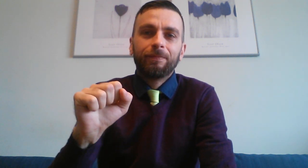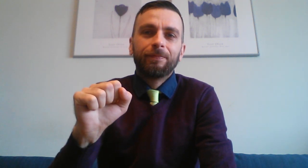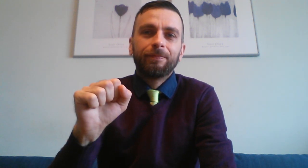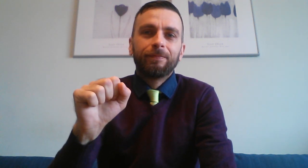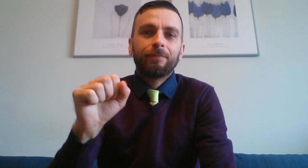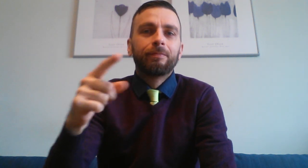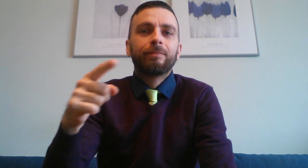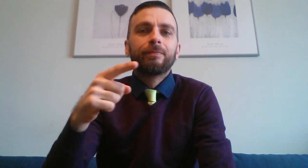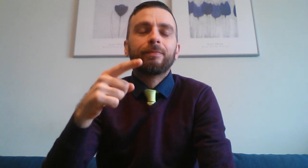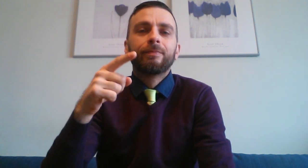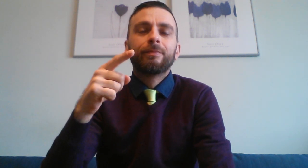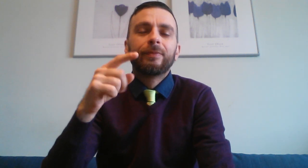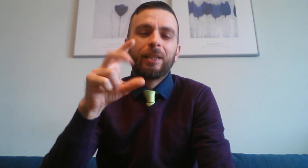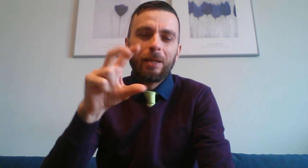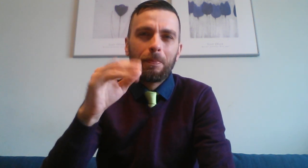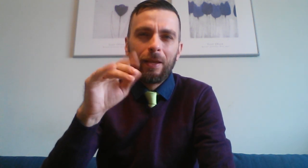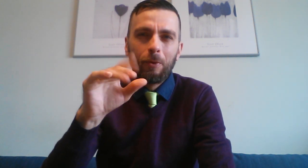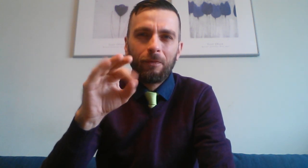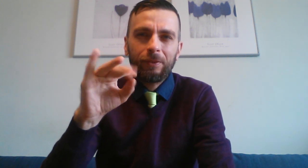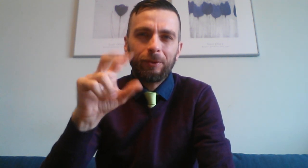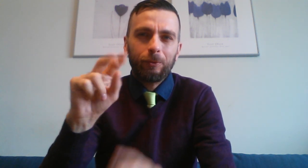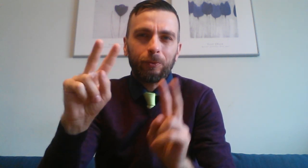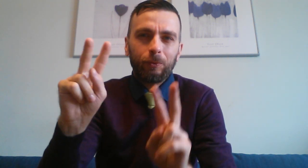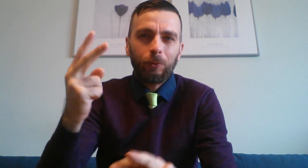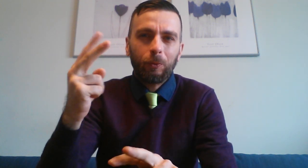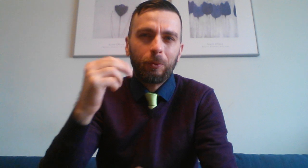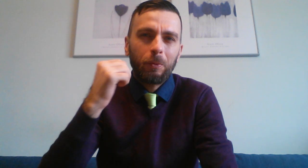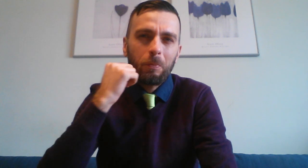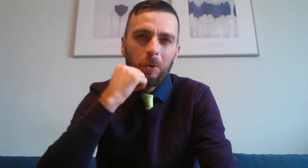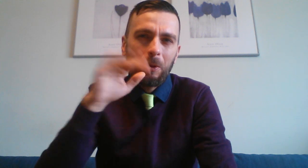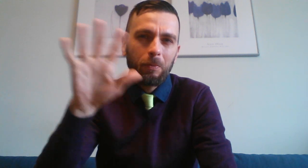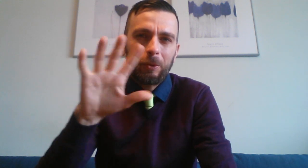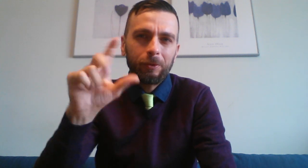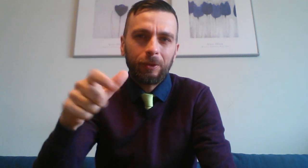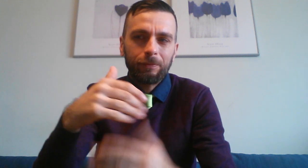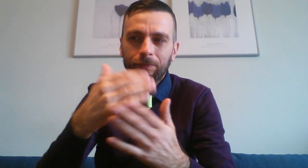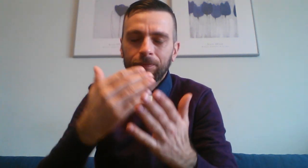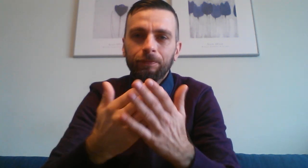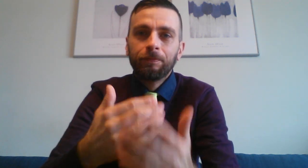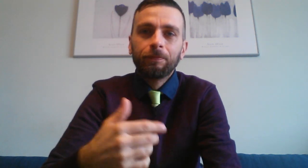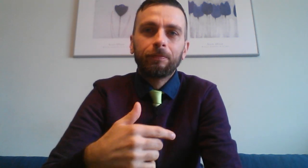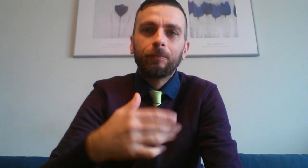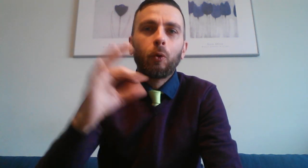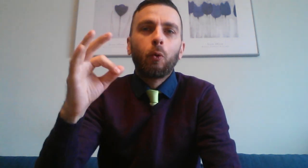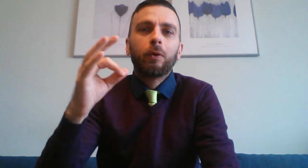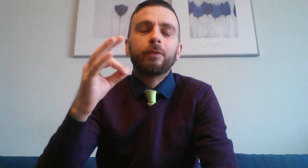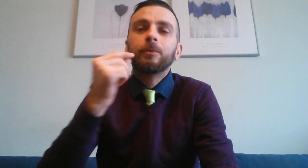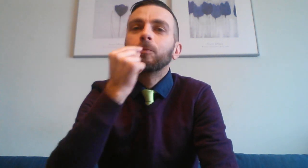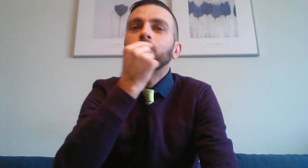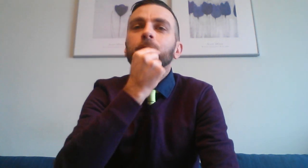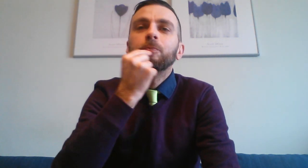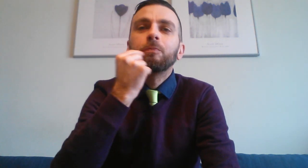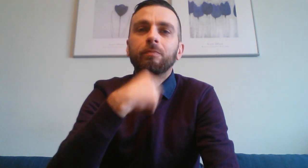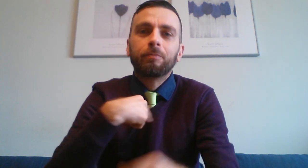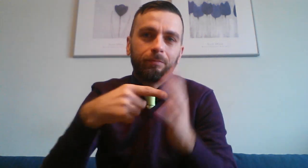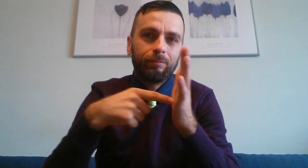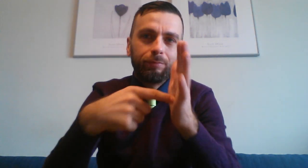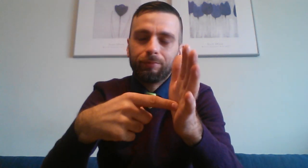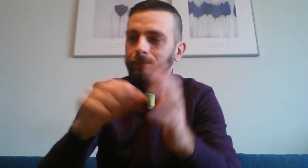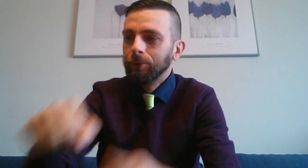straty, tymczasem to nie jedyna zmiana w systemie dopłat, która czeka ich od przyszłego miesiąca. Dopłata zwierzęca